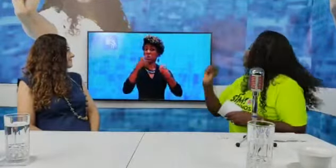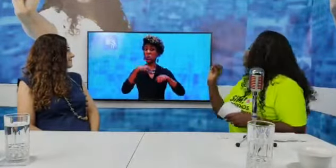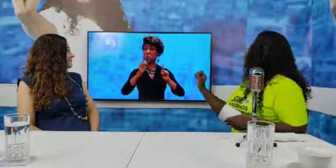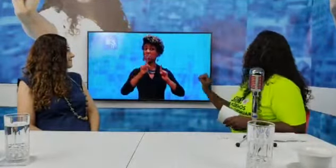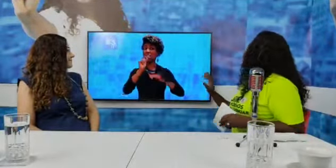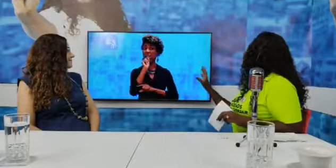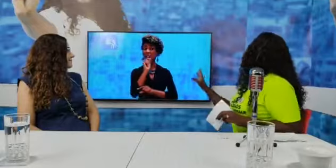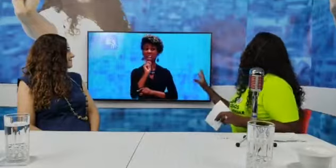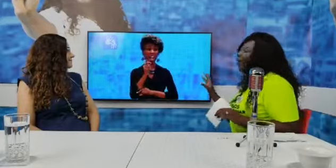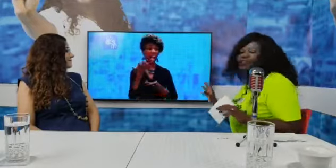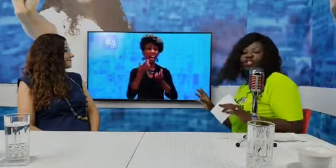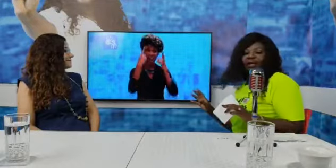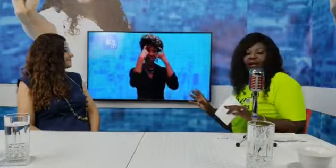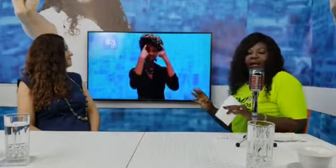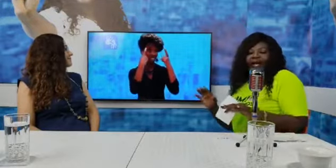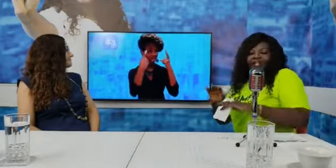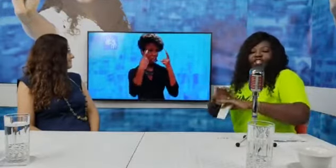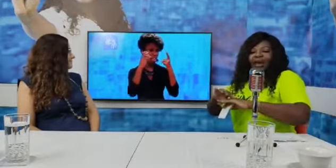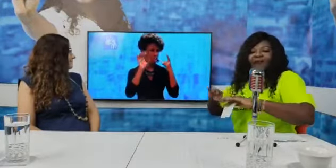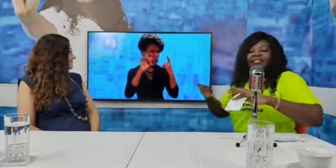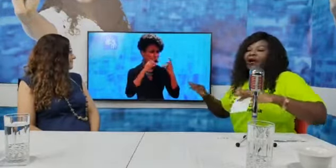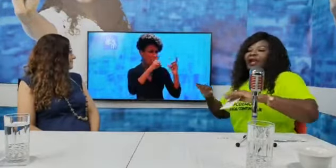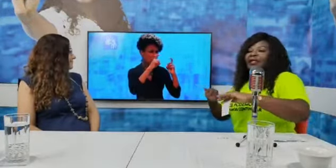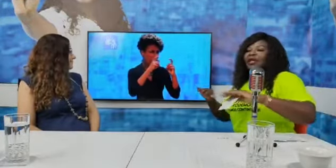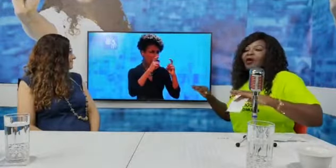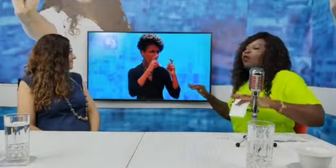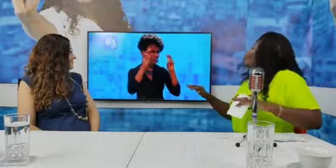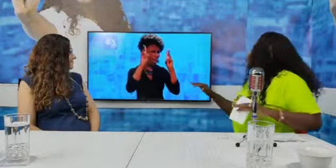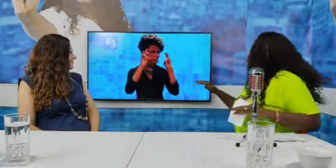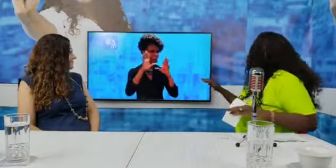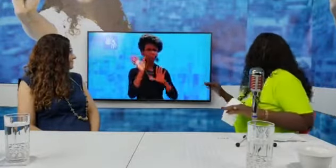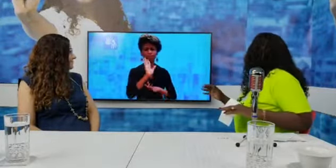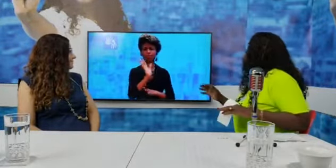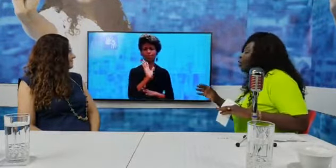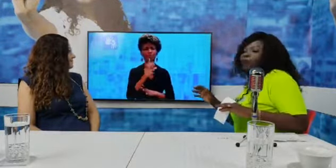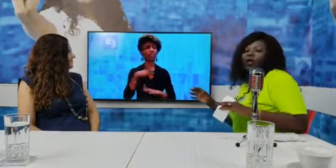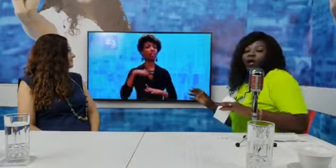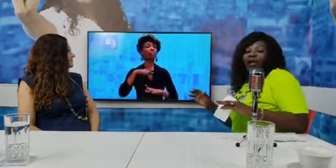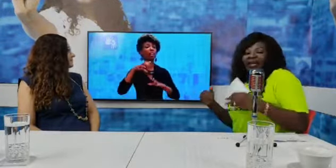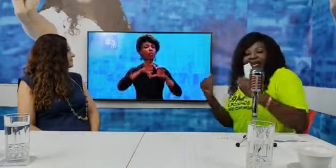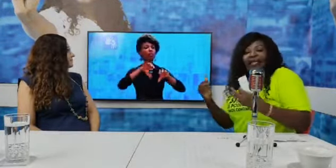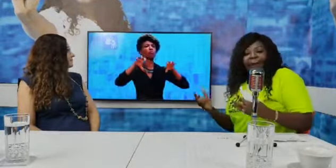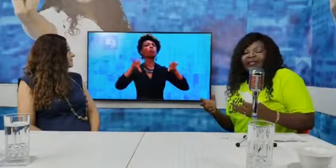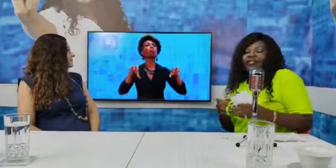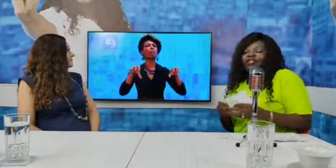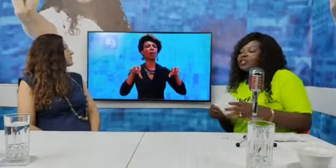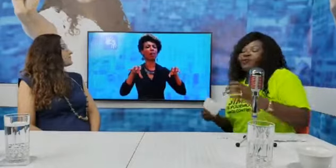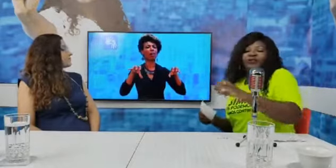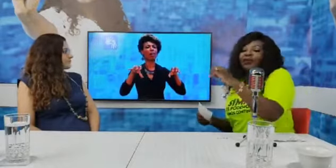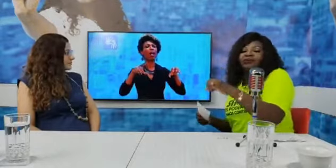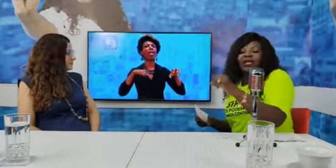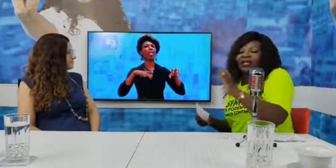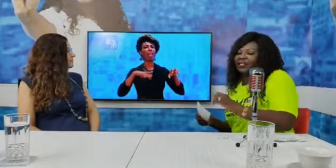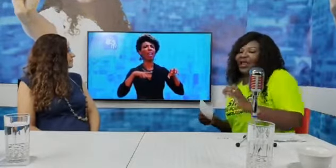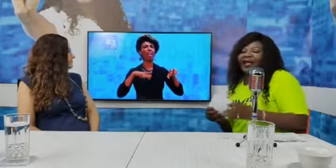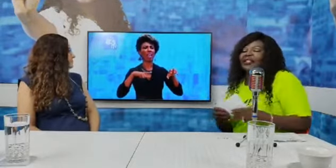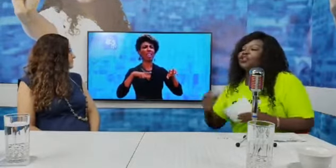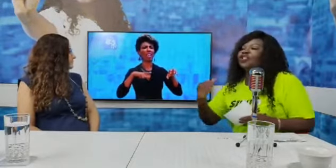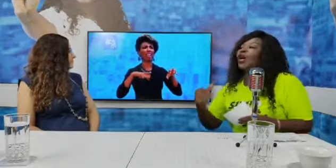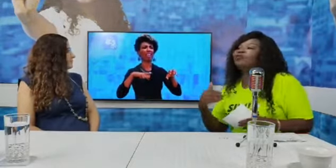independente da violência doméstica. A gente já faz agora, então, uma separação. Independente disso, você não tem